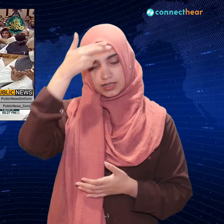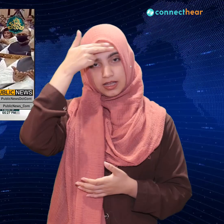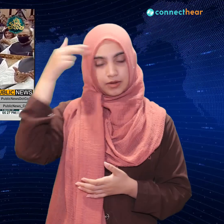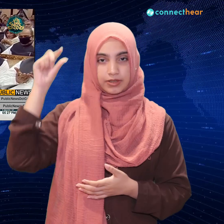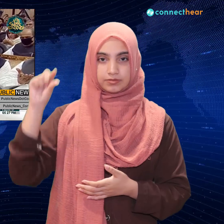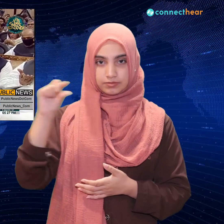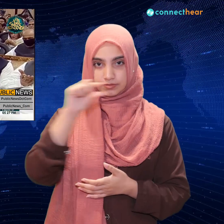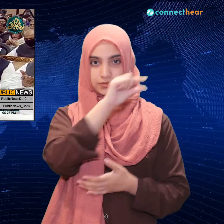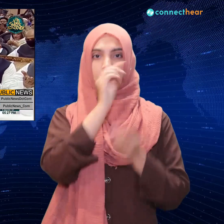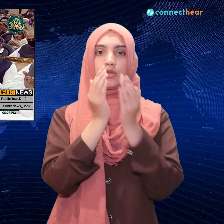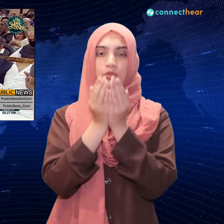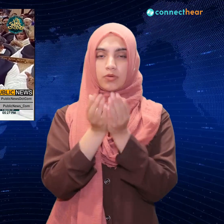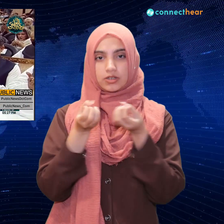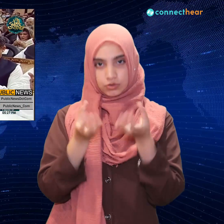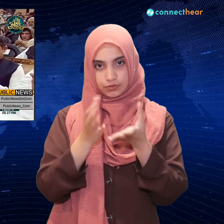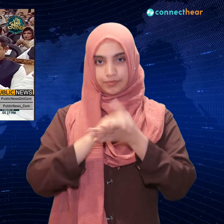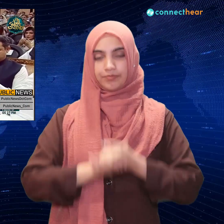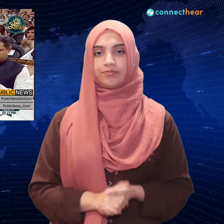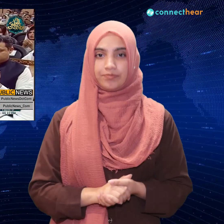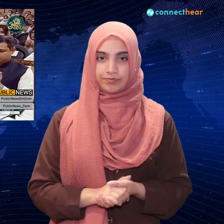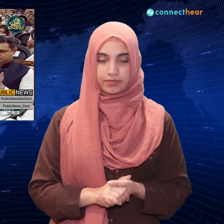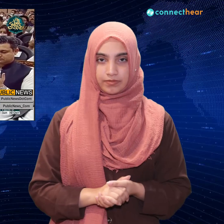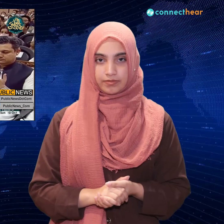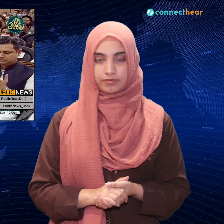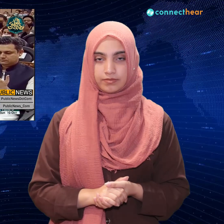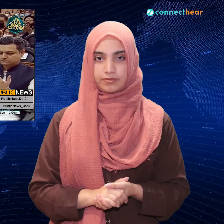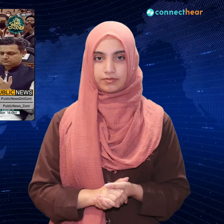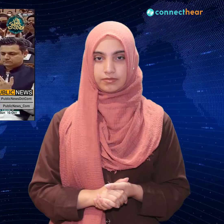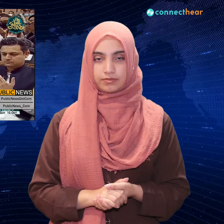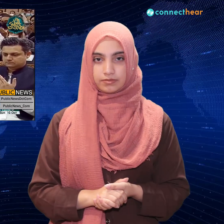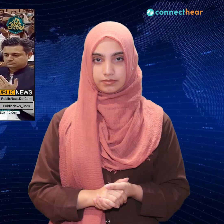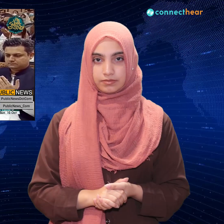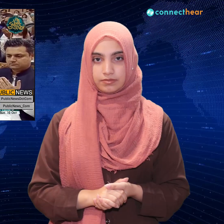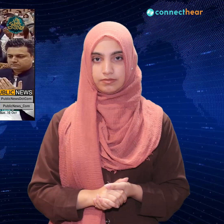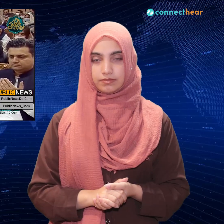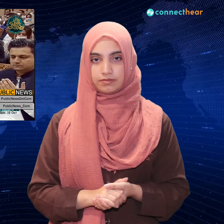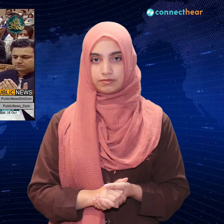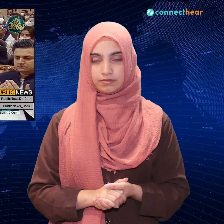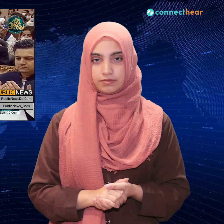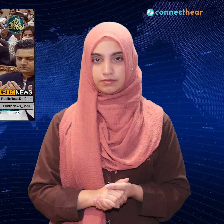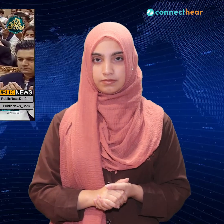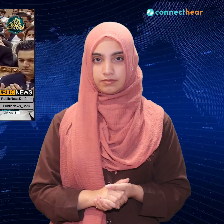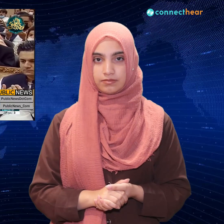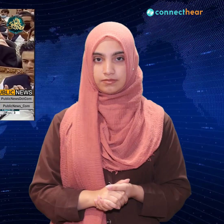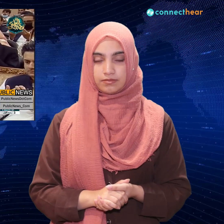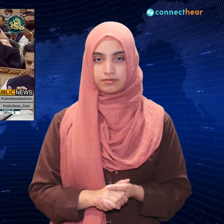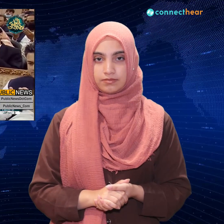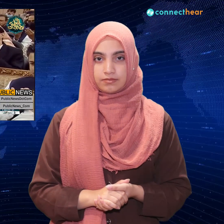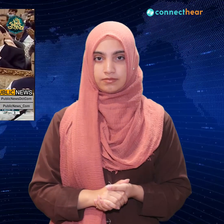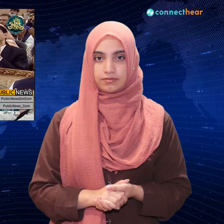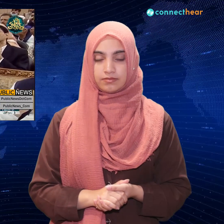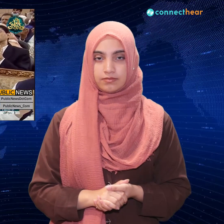اهدنا الصراط المستقيم صراط الذين أنعمت عليهم غير المغضوب عليهم ولا الضالين آمين. اللهم اغفره